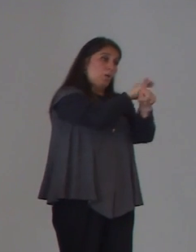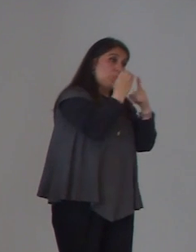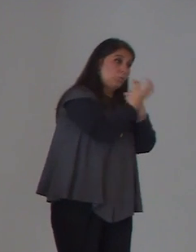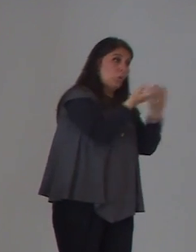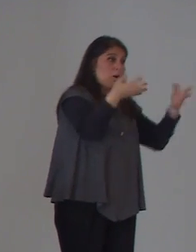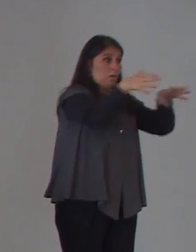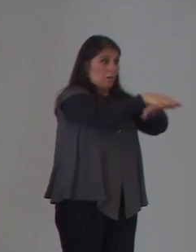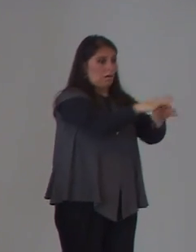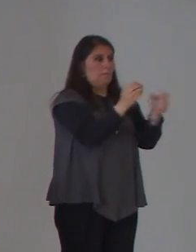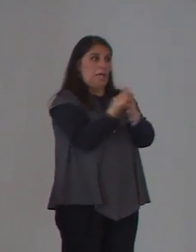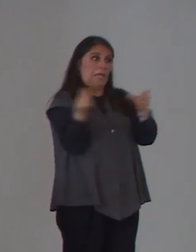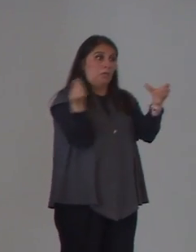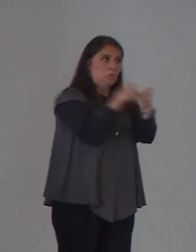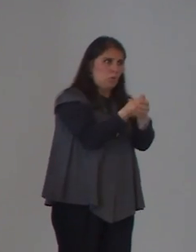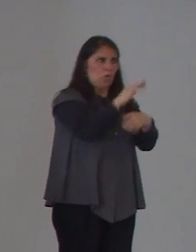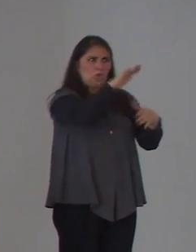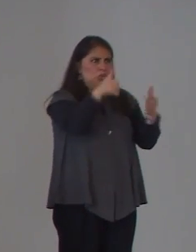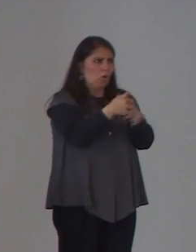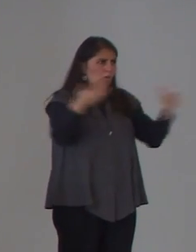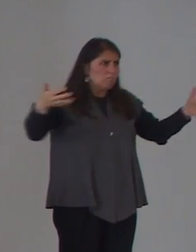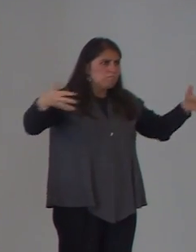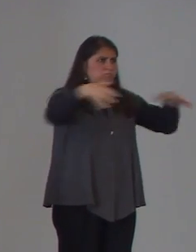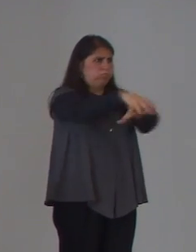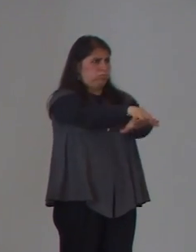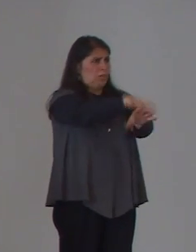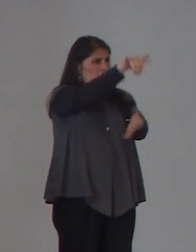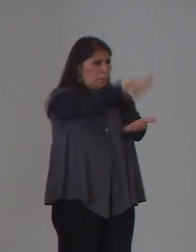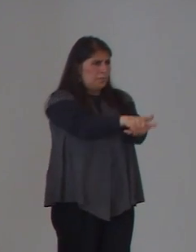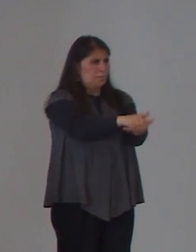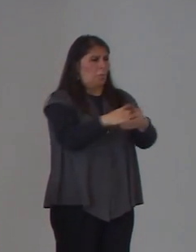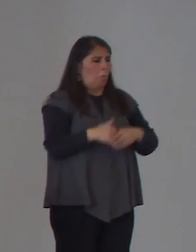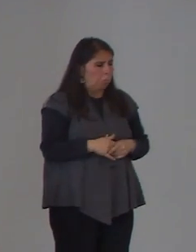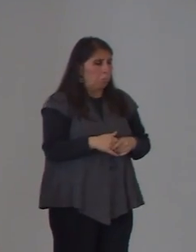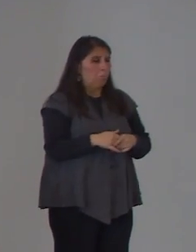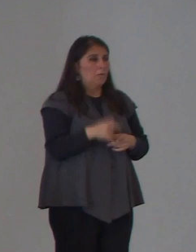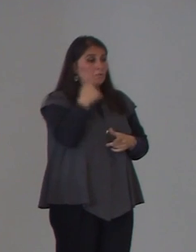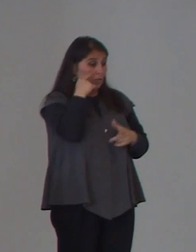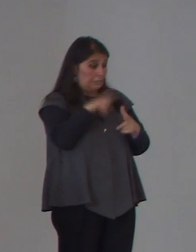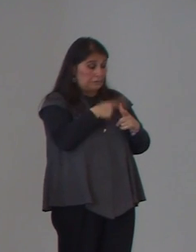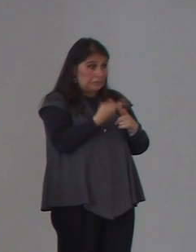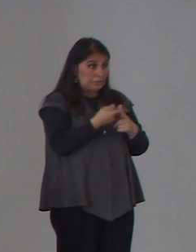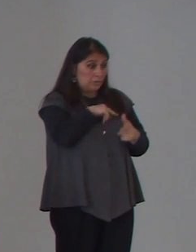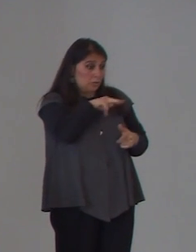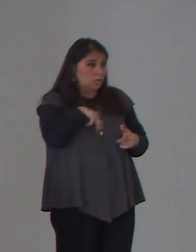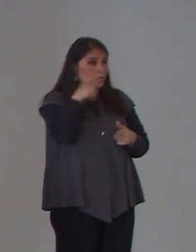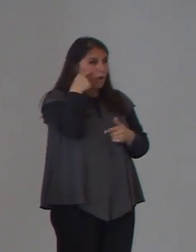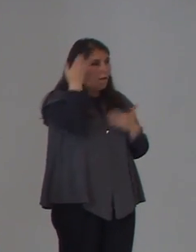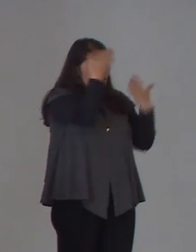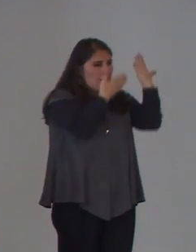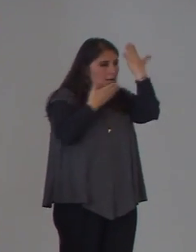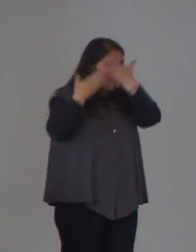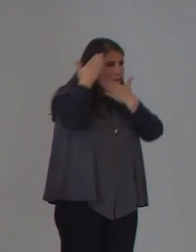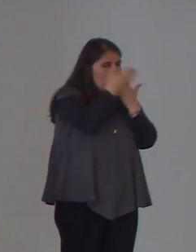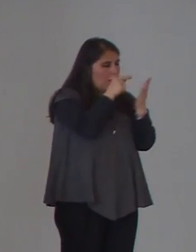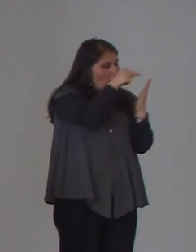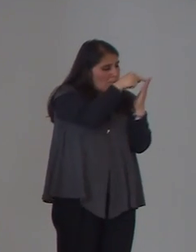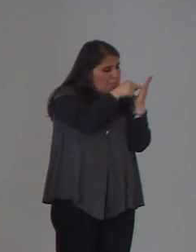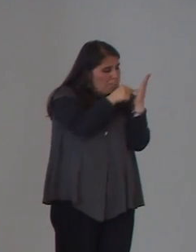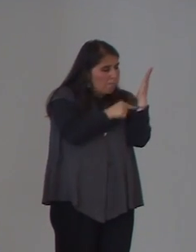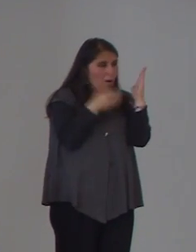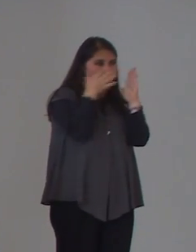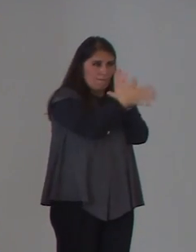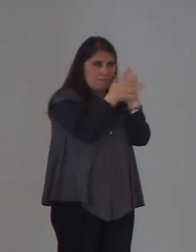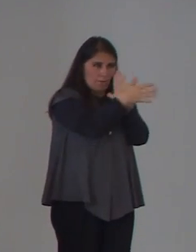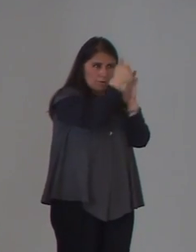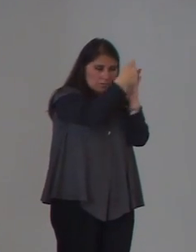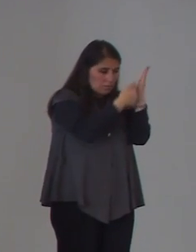la inclusión, todo hacía parte del mismo renglón. Si uno hiciera un estudio bien exhaustivo, un análisis de contenido, se da cuenta